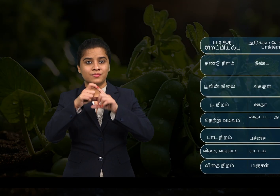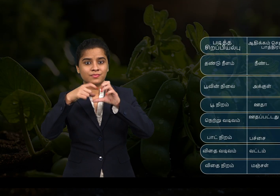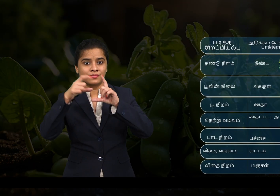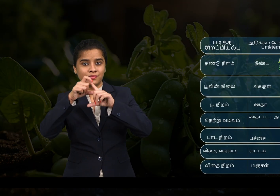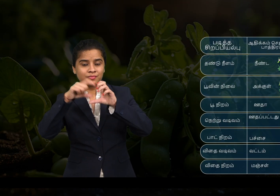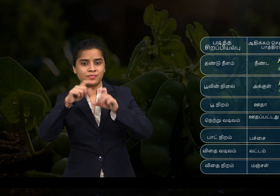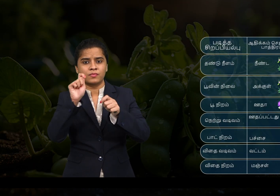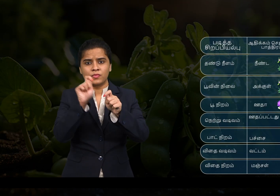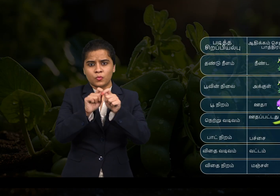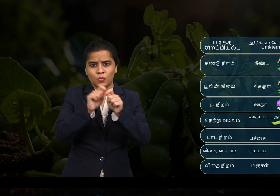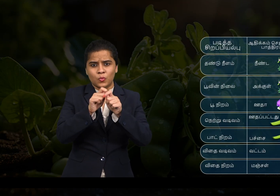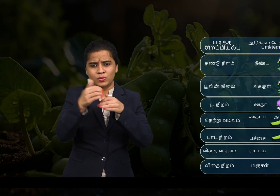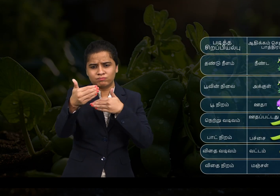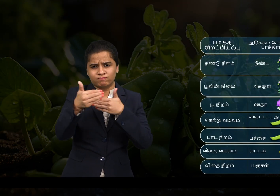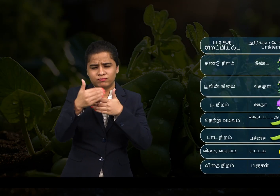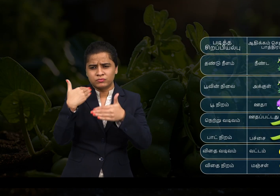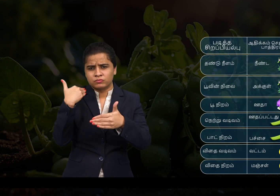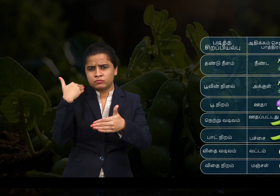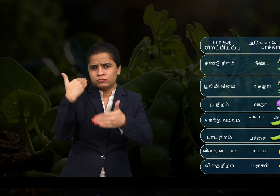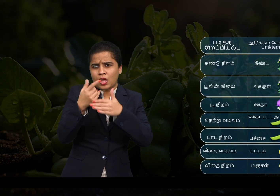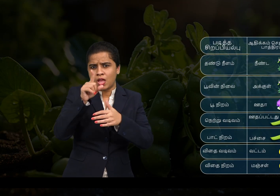மெண்டல் கிட்டத்தட்ட